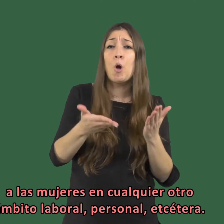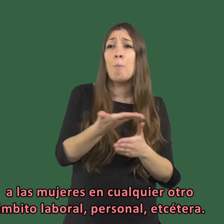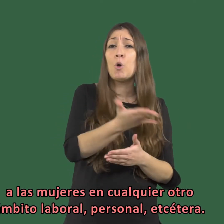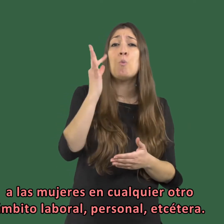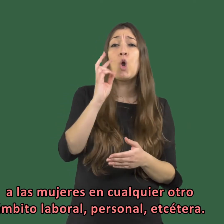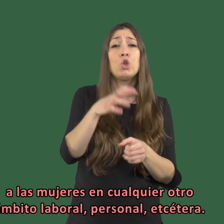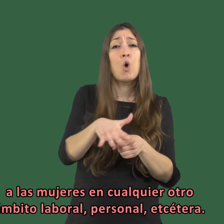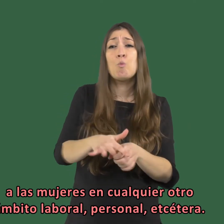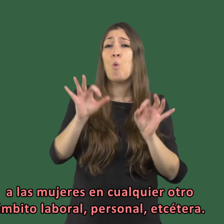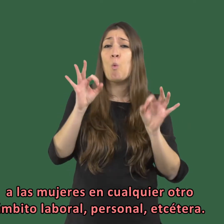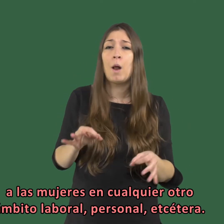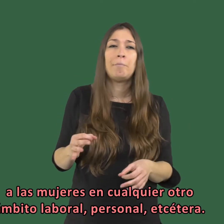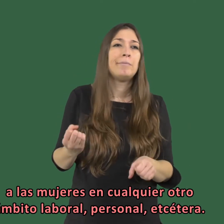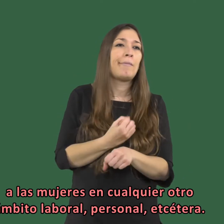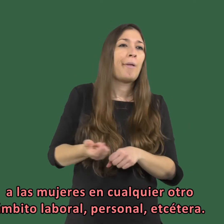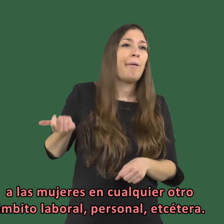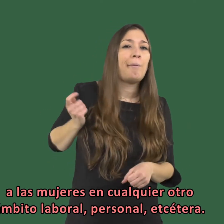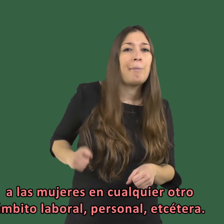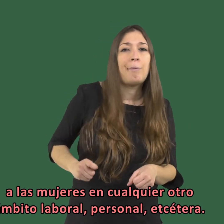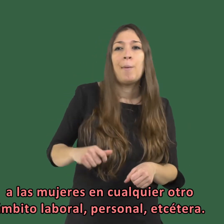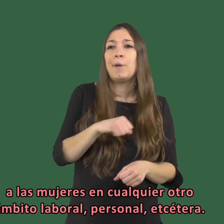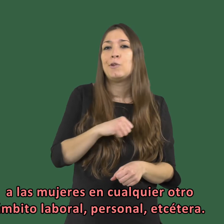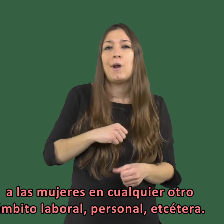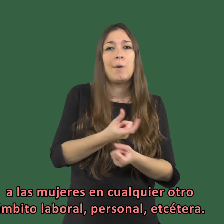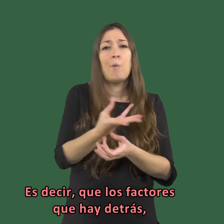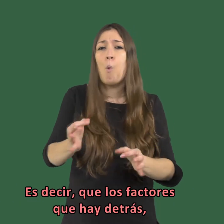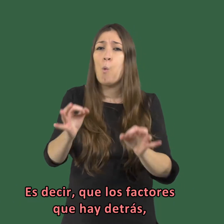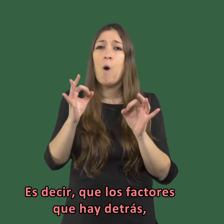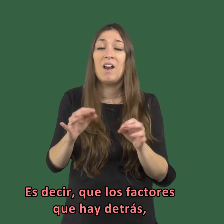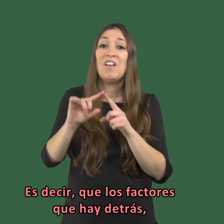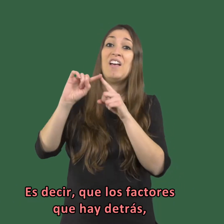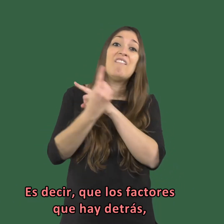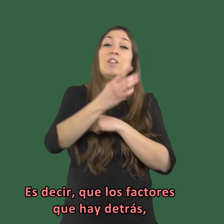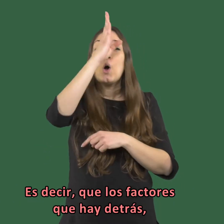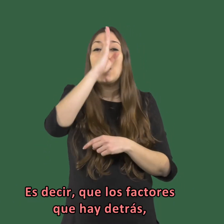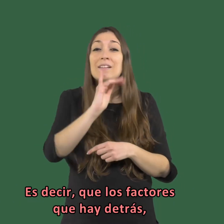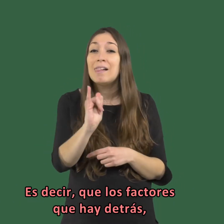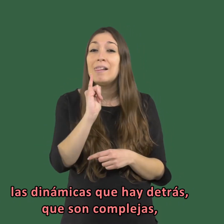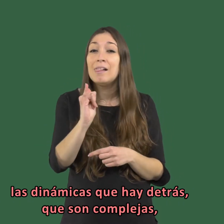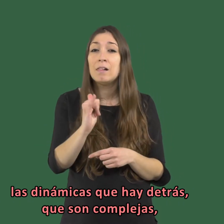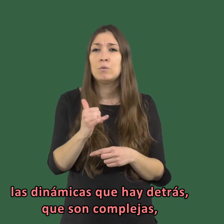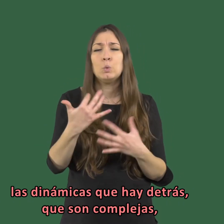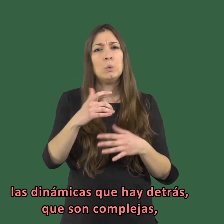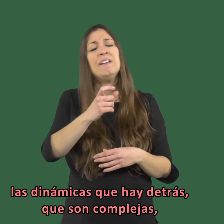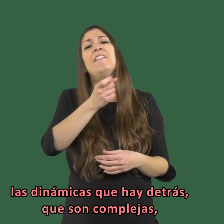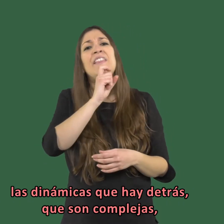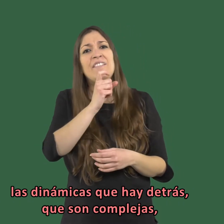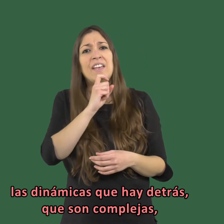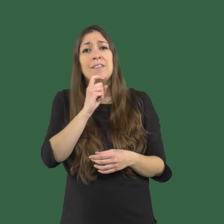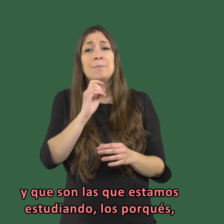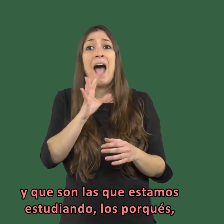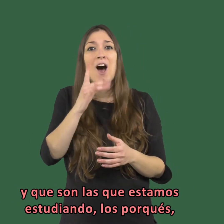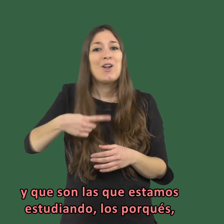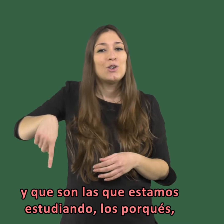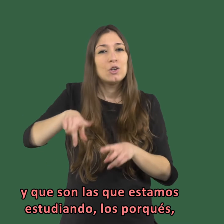las mujeres en cualquier otro ámbito laboral, personal, etcétera. Es decir, que los factores que hay detrás, las dinámicas que hay detrás, que son complejas y que